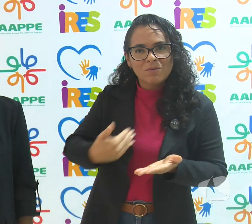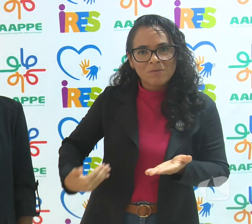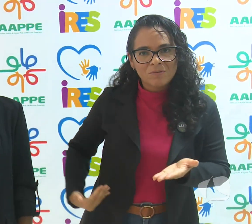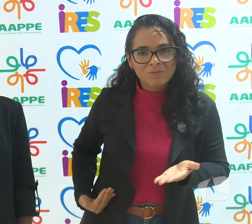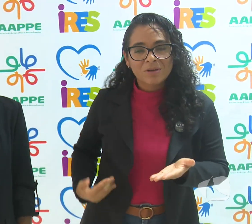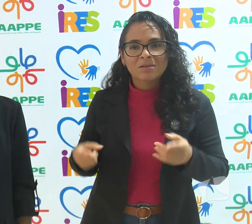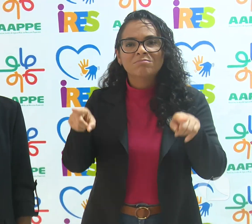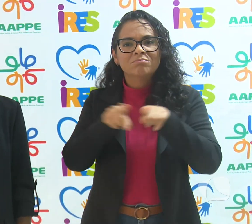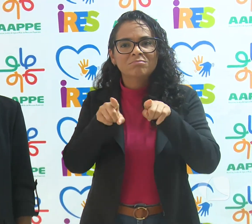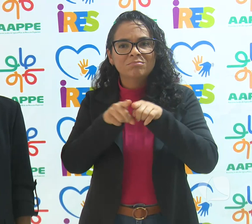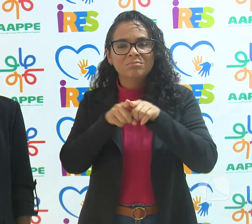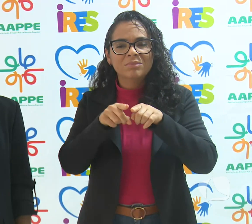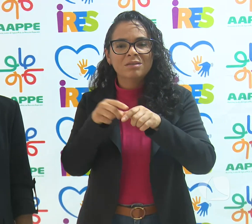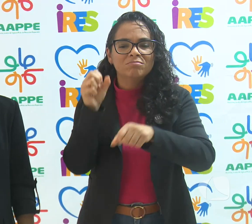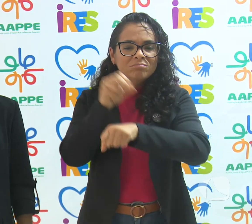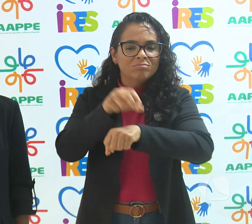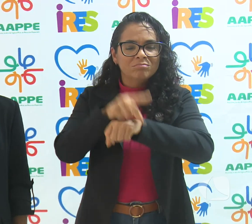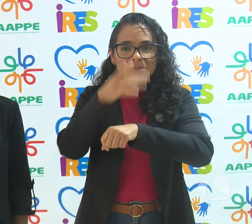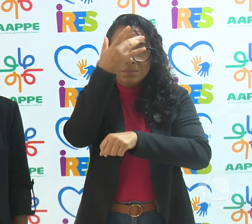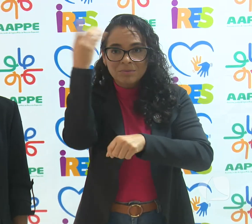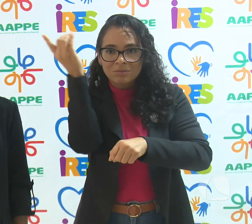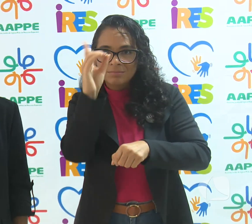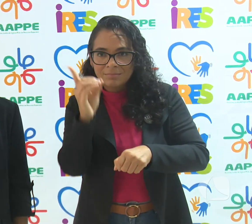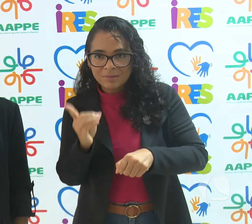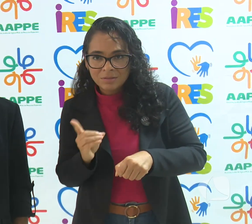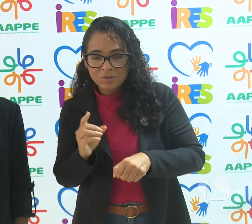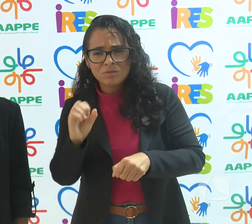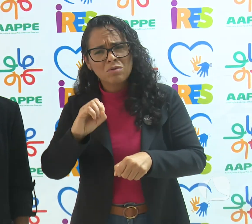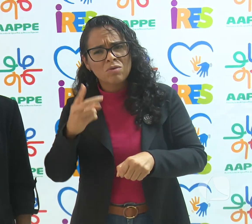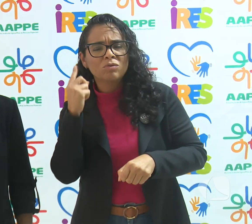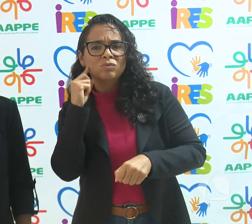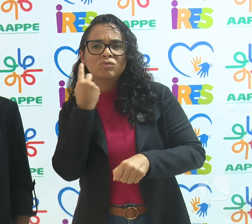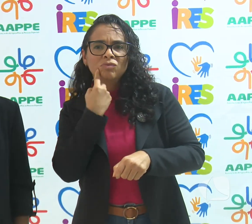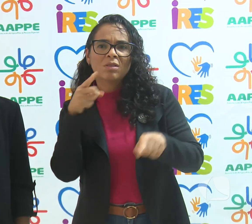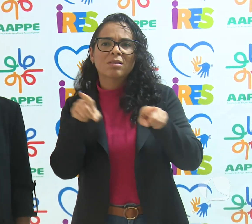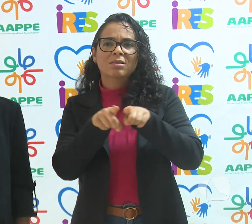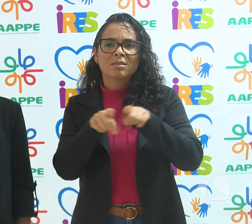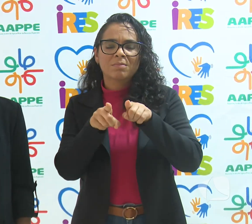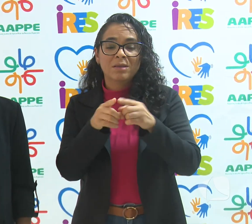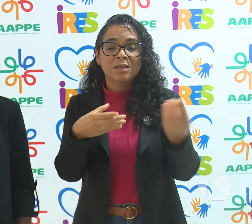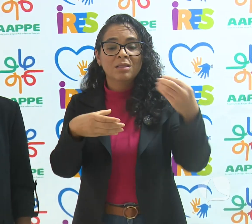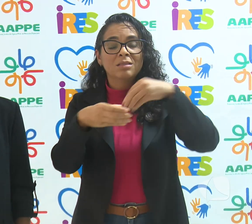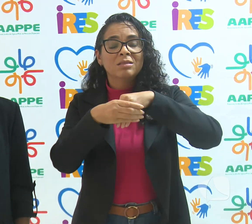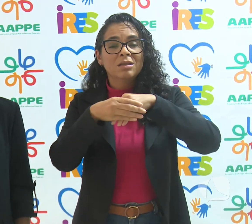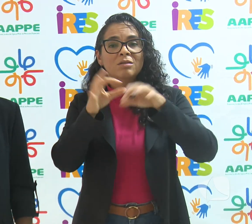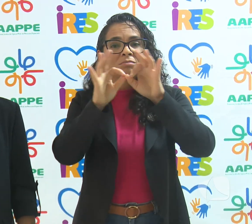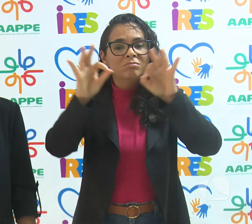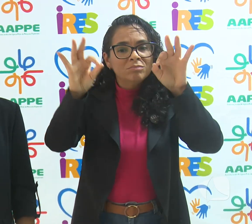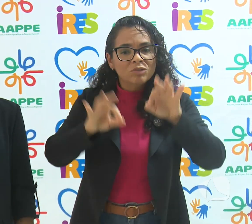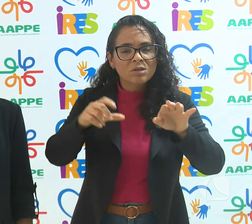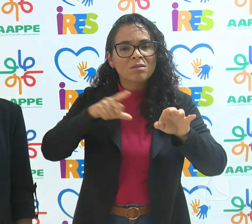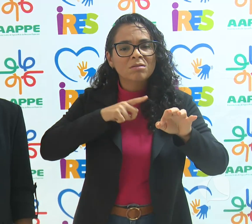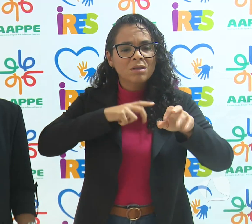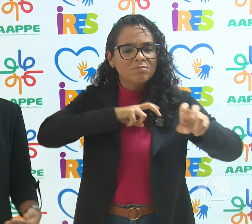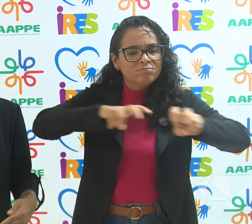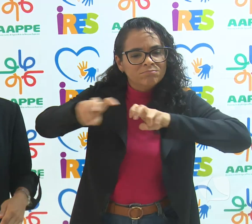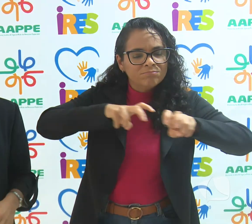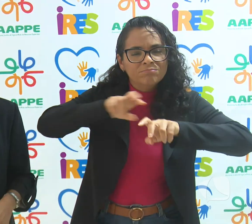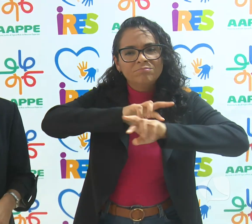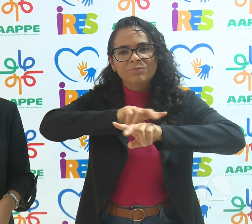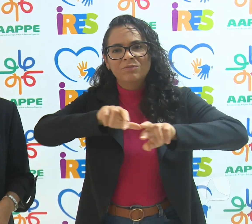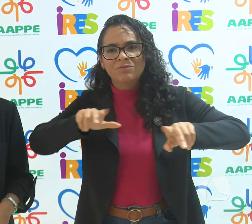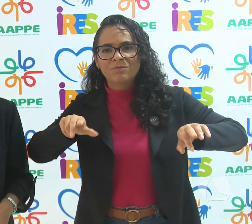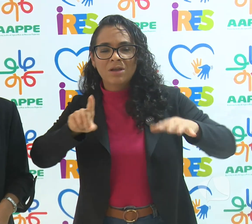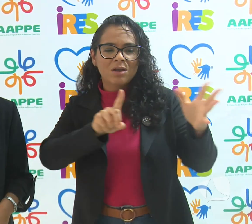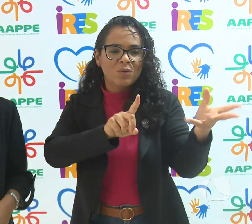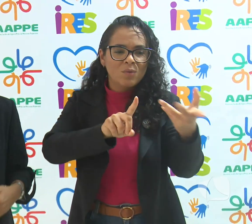empregabilidade e inclusão para pessoas com deficiência ou surda. Dentro do PRONA, existem vários segmentos, que é de